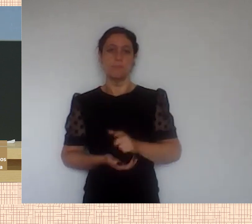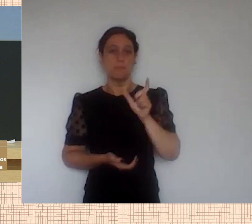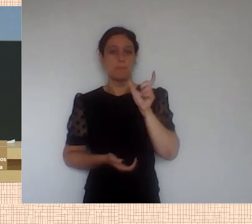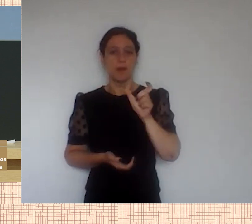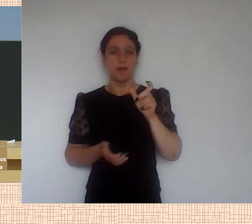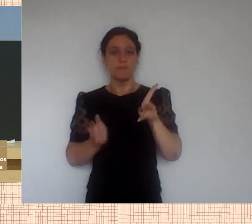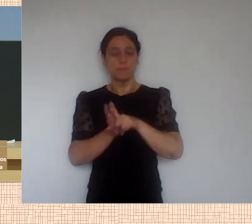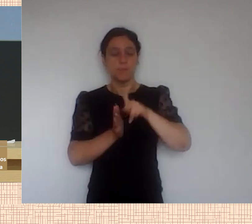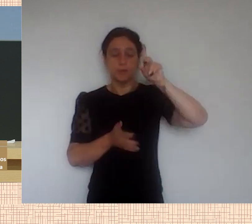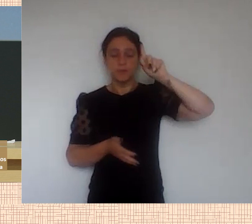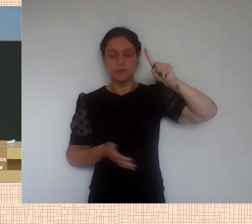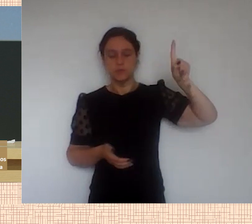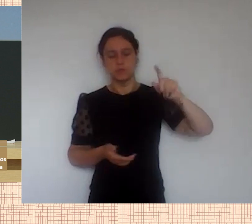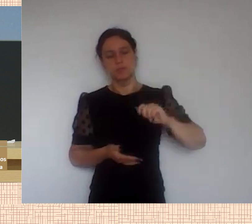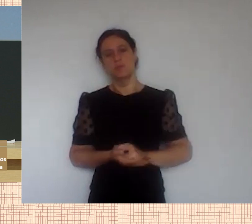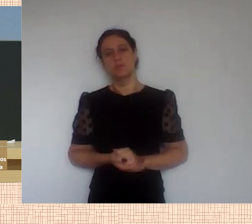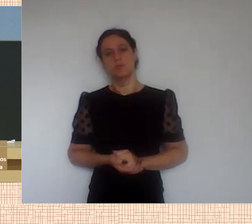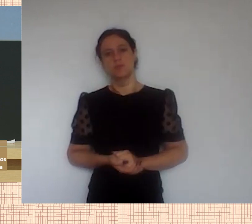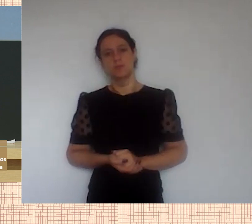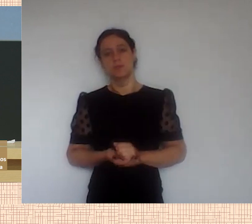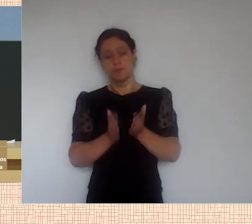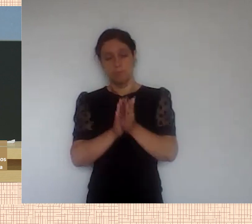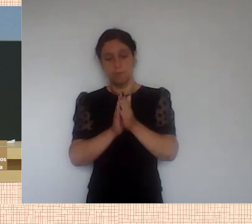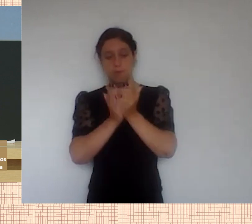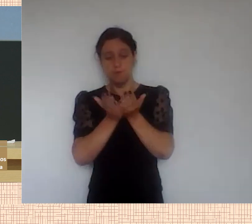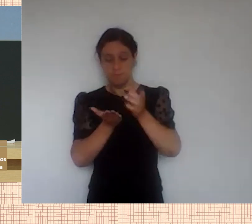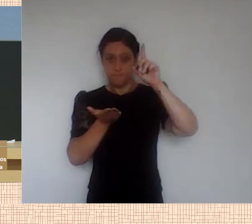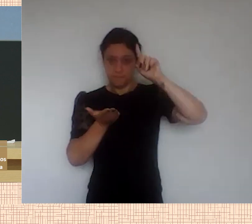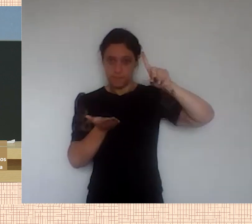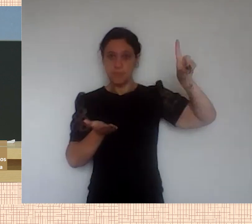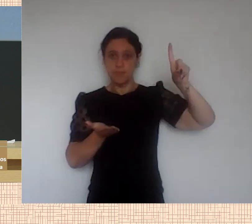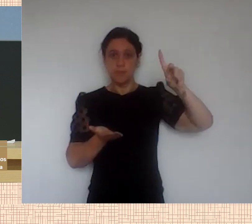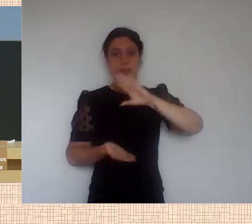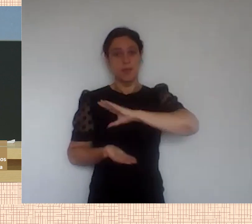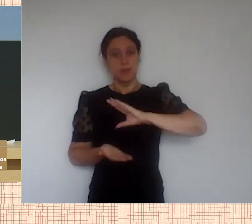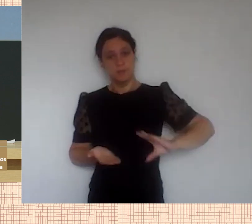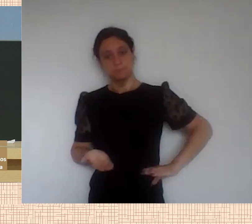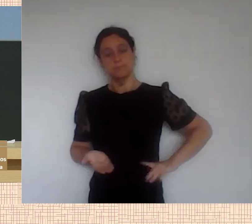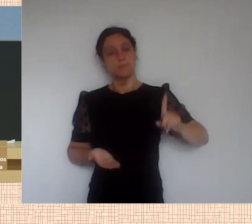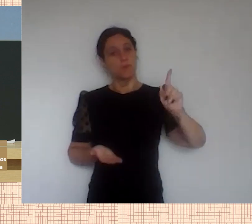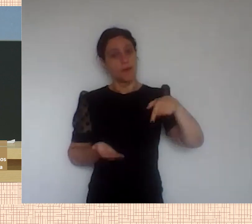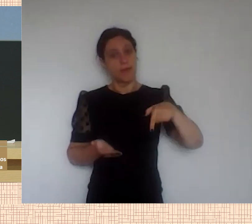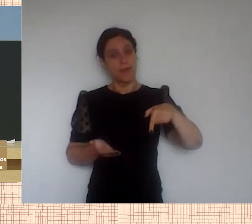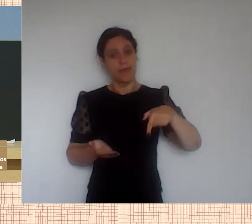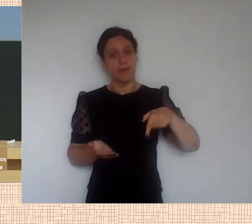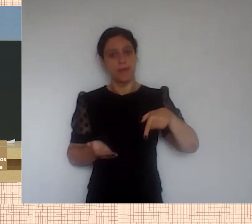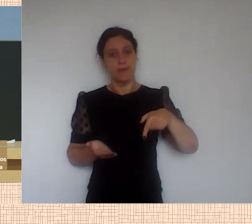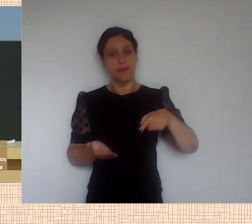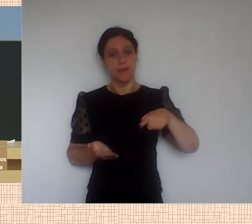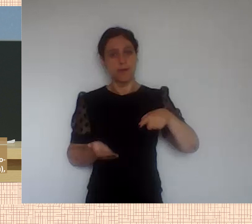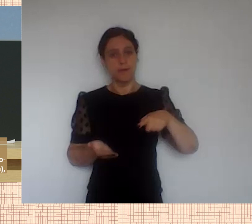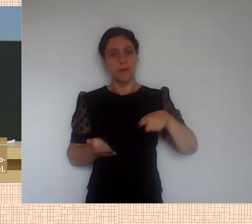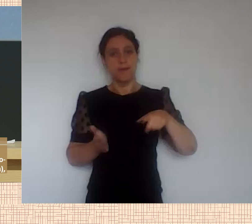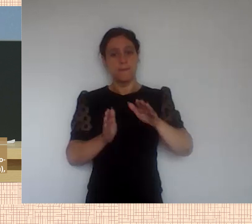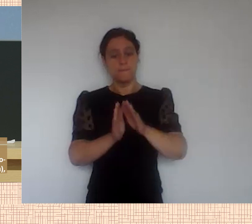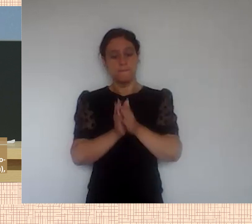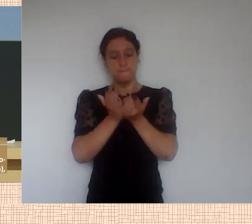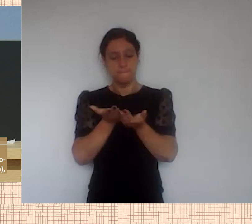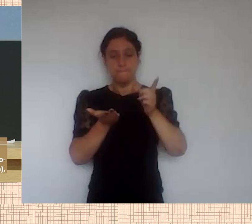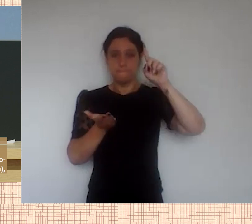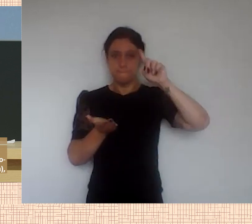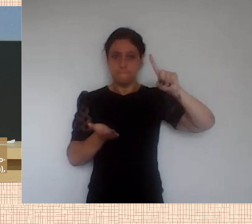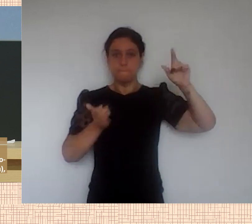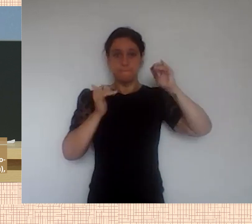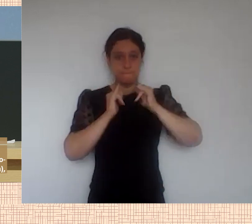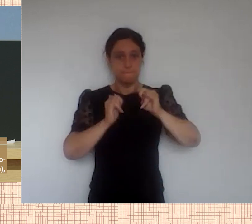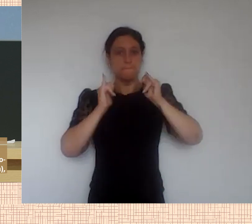própria palavra da vida. E essa palavra se manifestou. Essa palavra que estava desde o